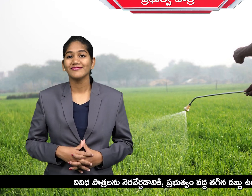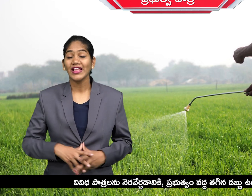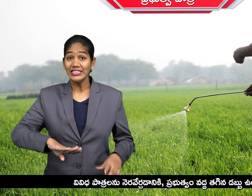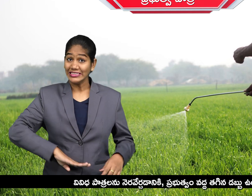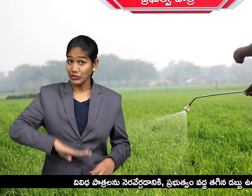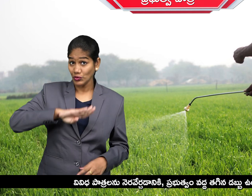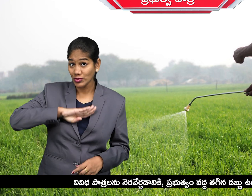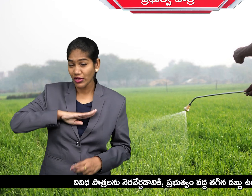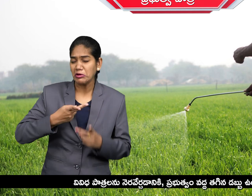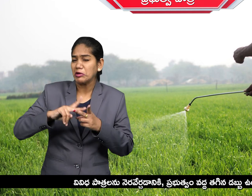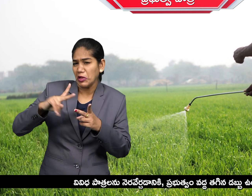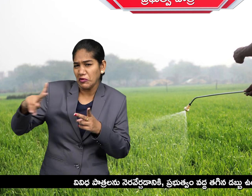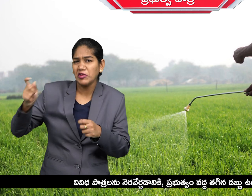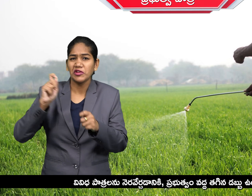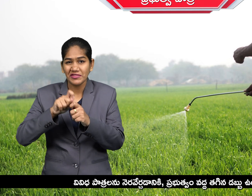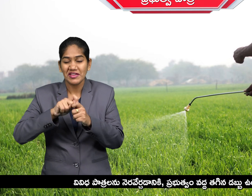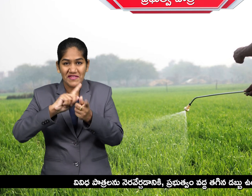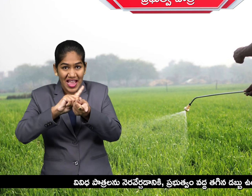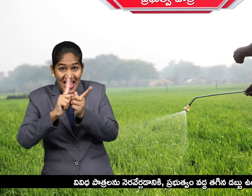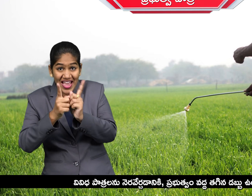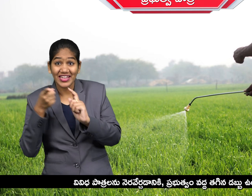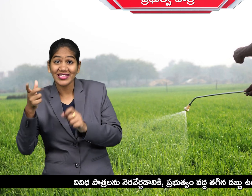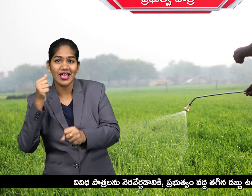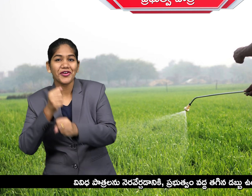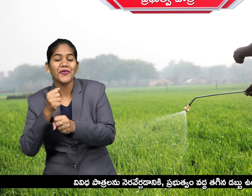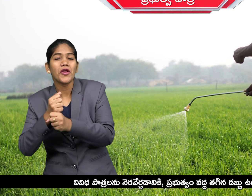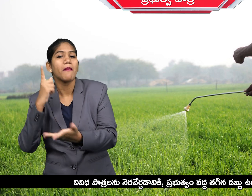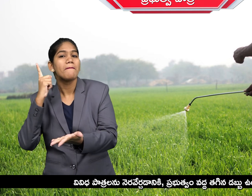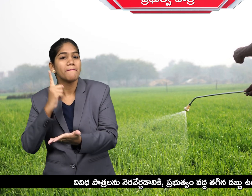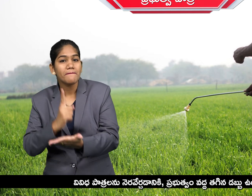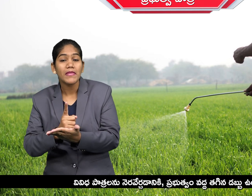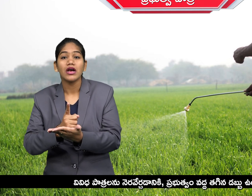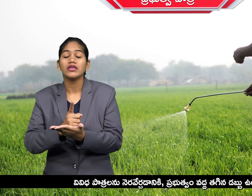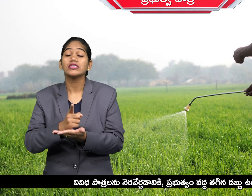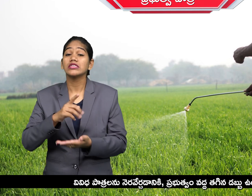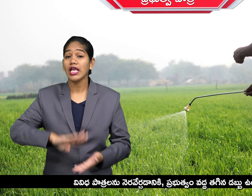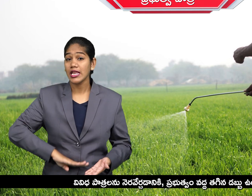వివిధ పాత్రలను నెరవేర్చడానికి ప్రభుత్వం వద్ద తగిన డబ్బు ఉండాలి.